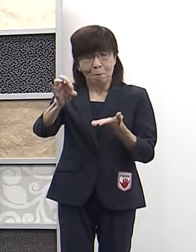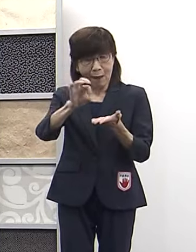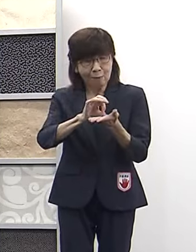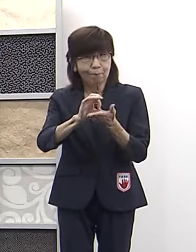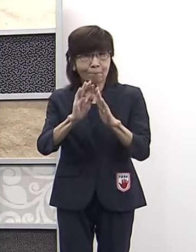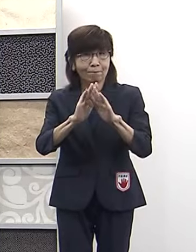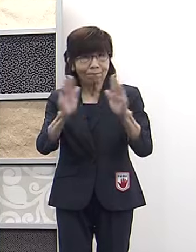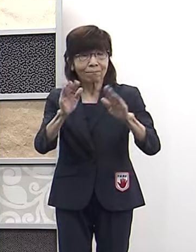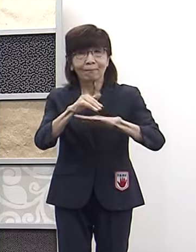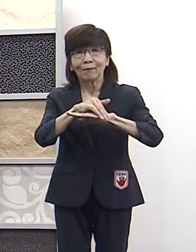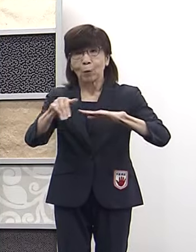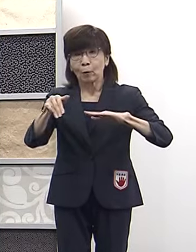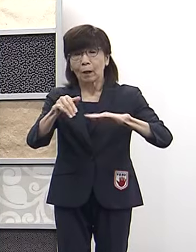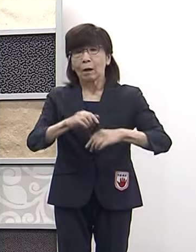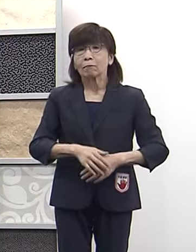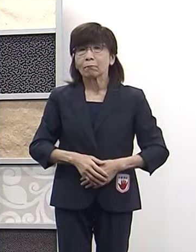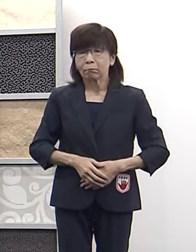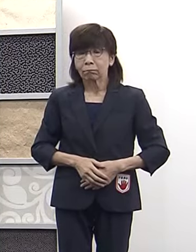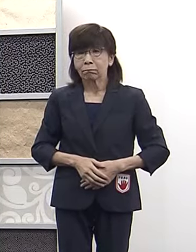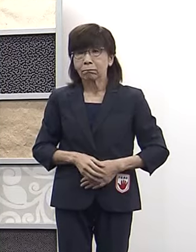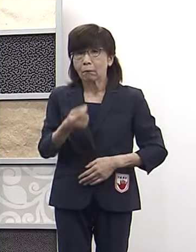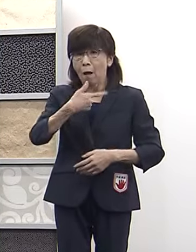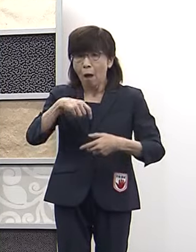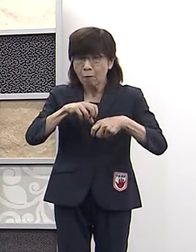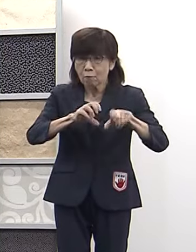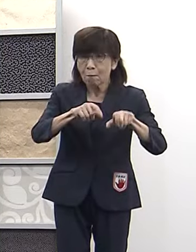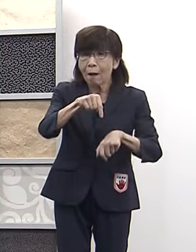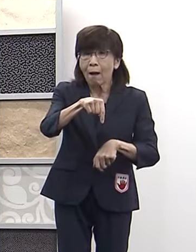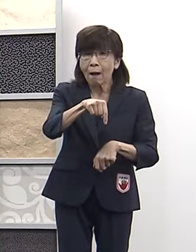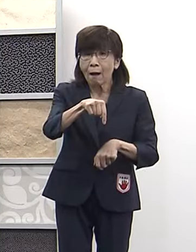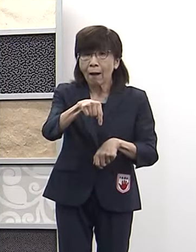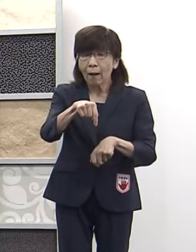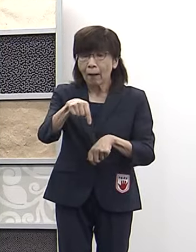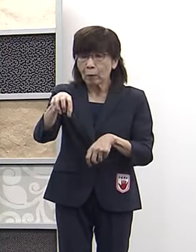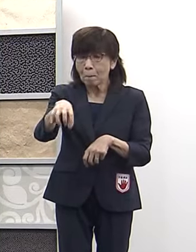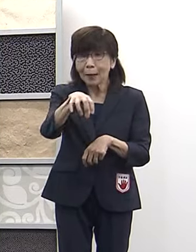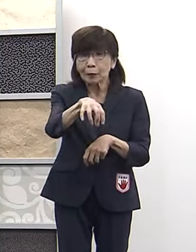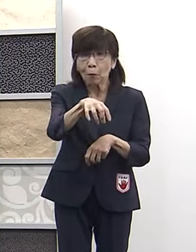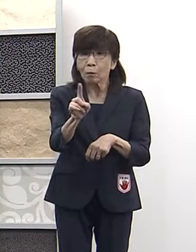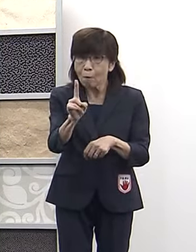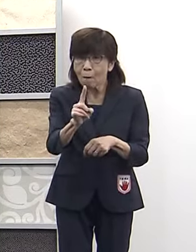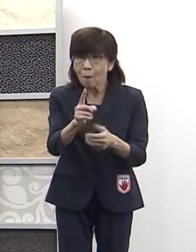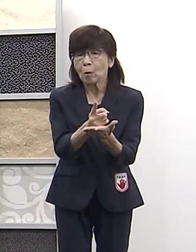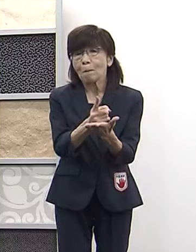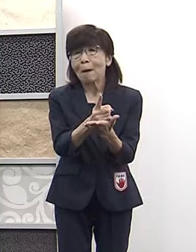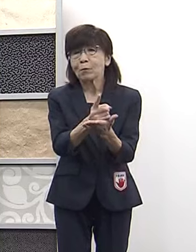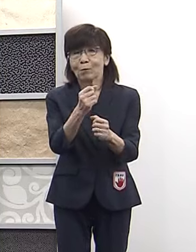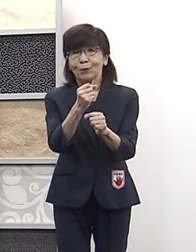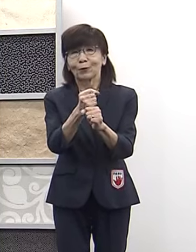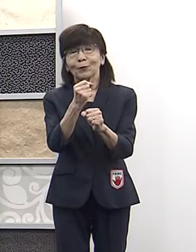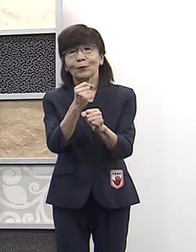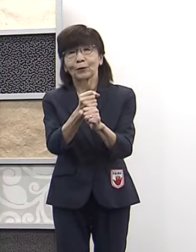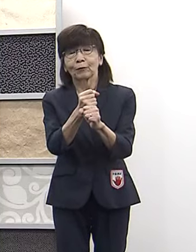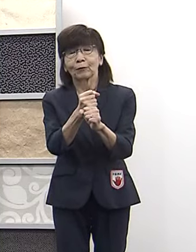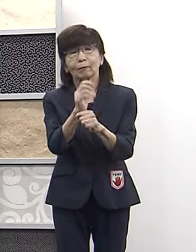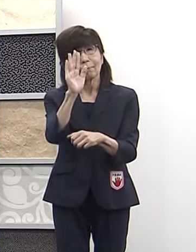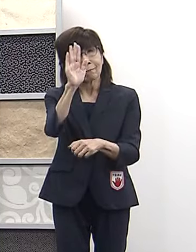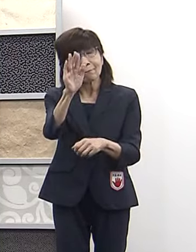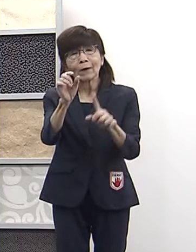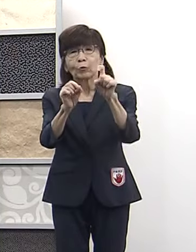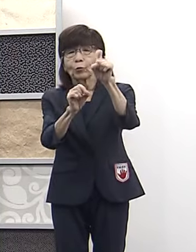さらに、熊の出没場所がです、ね、一目で分かるマップ、新たに作成いたします。11月をめ